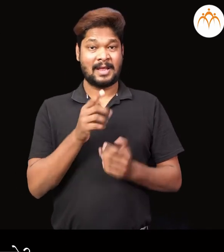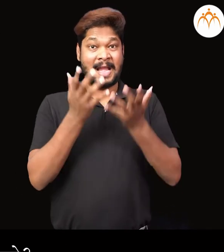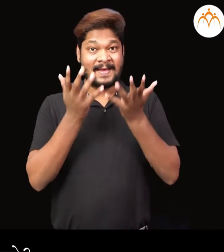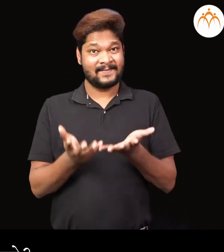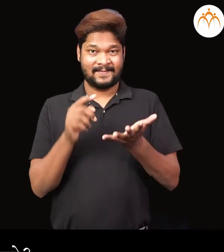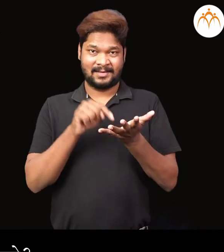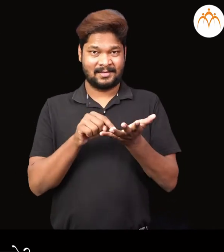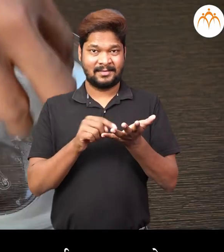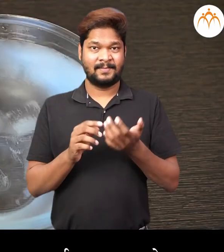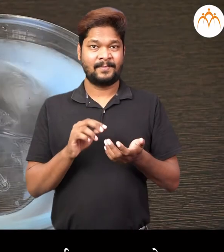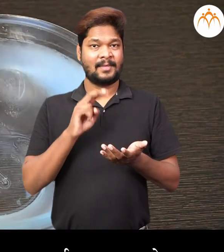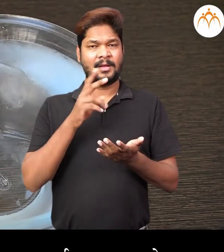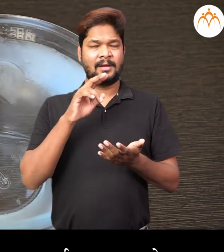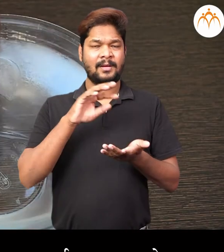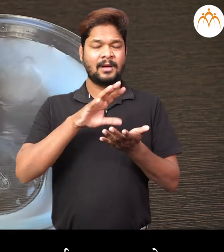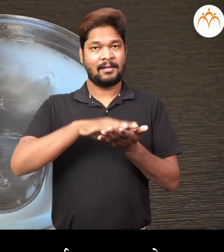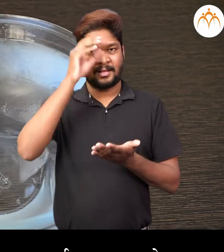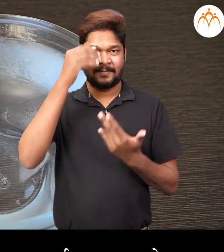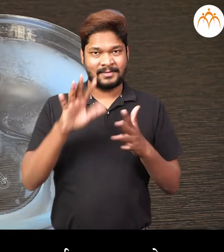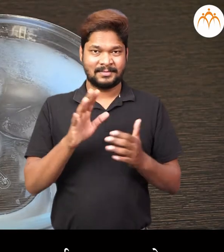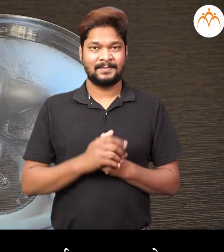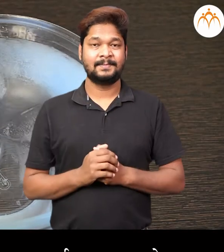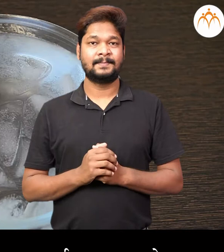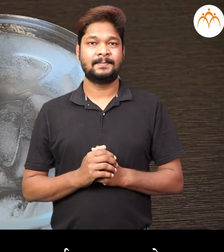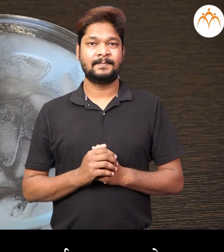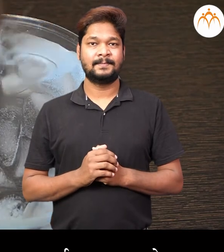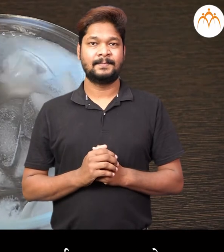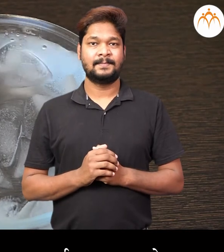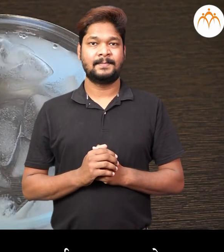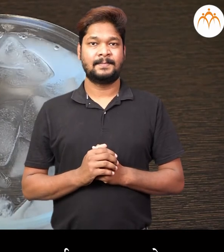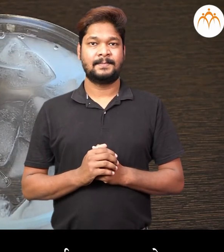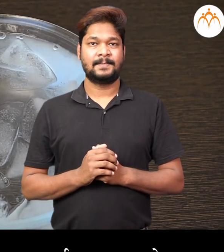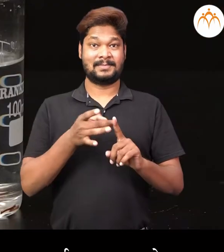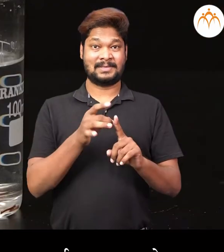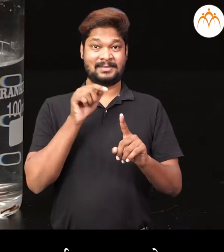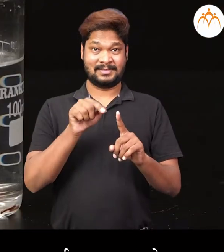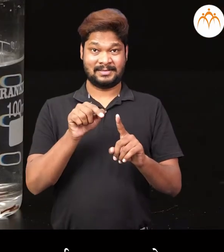घडले? आपण पाण्याची घनता या भौतिक गुणधर्माचा अभ्यास केला.